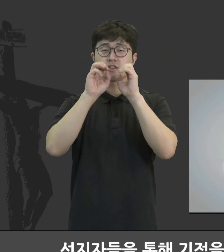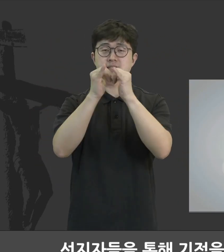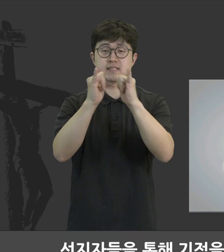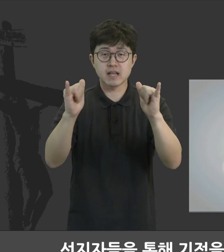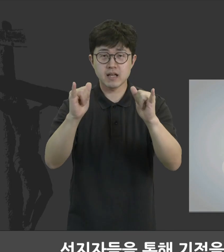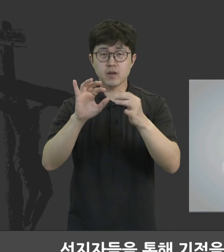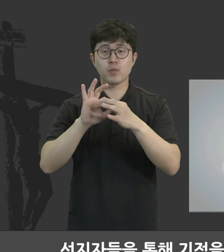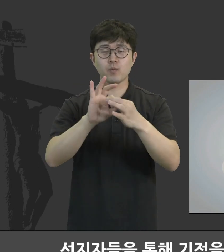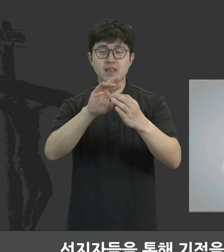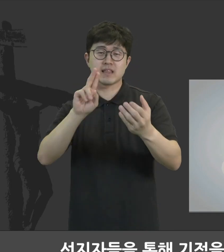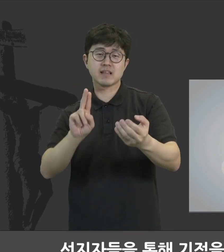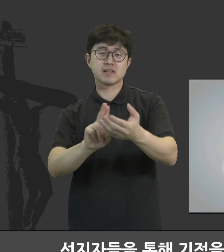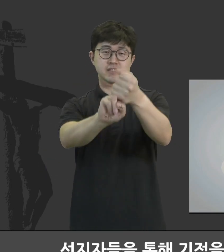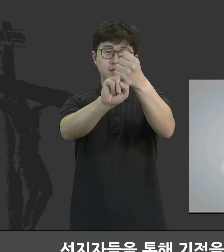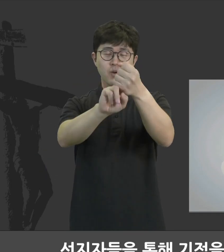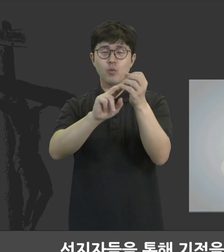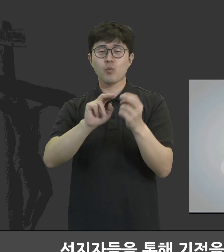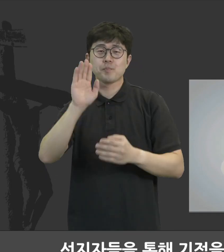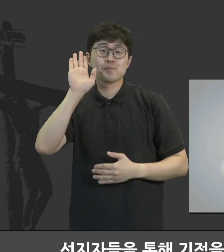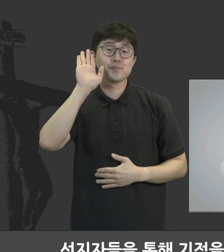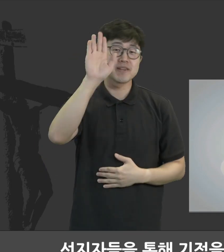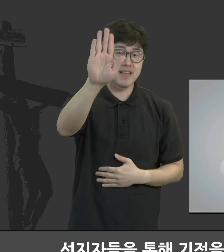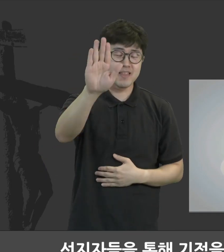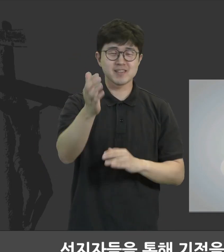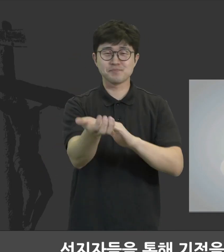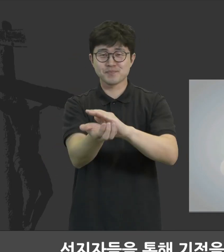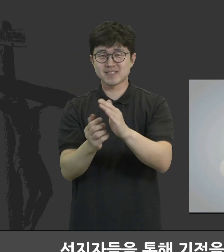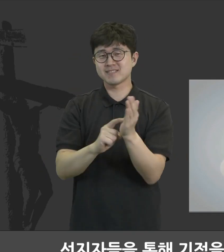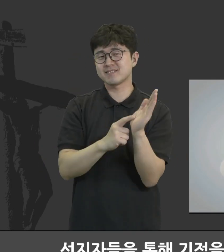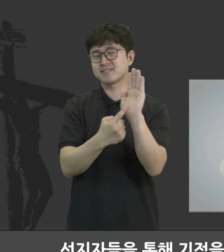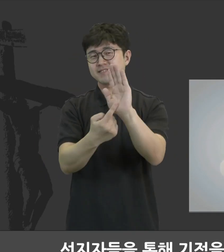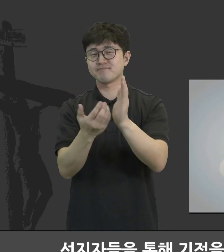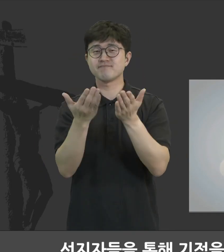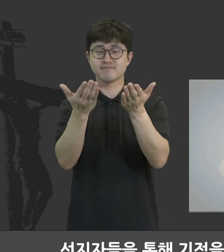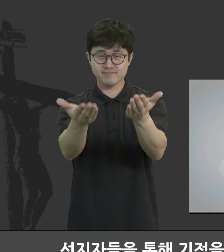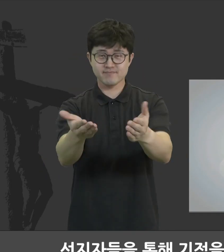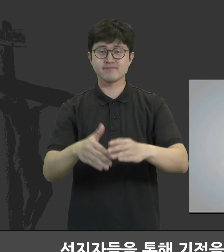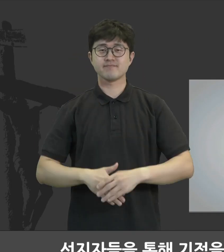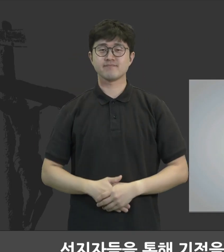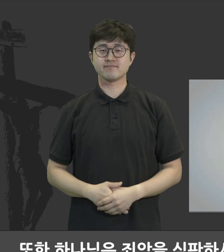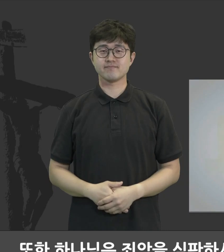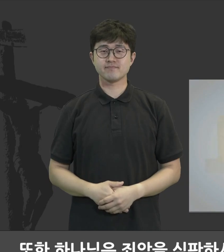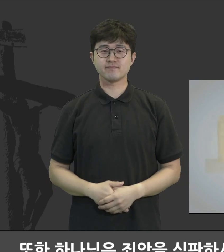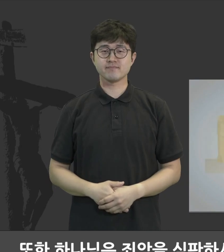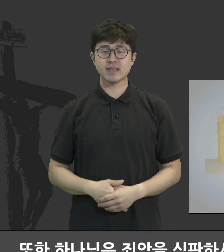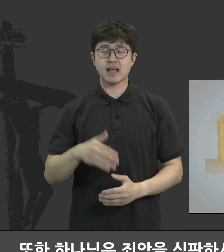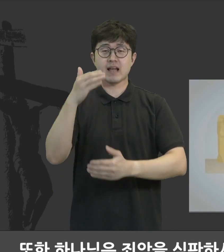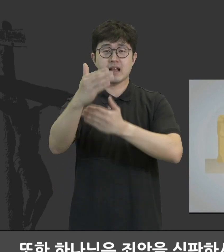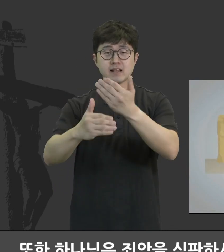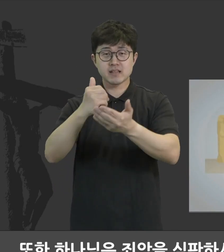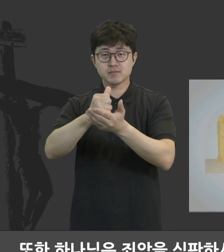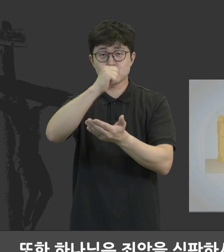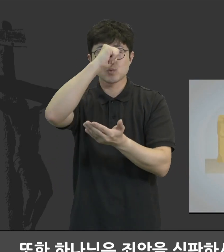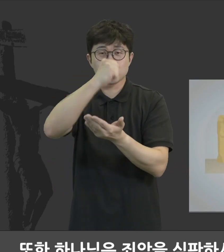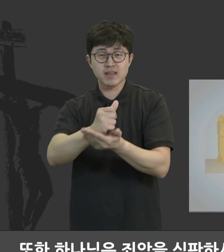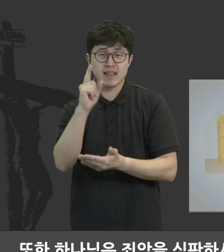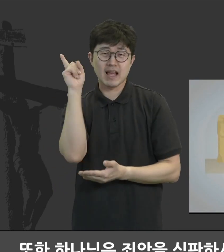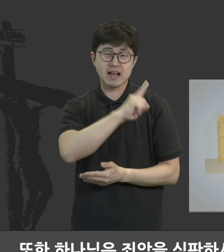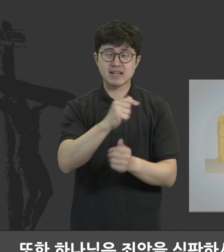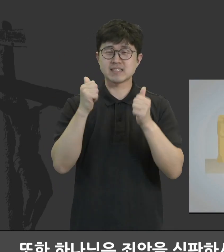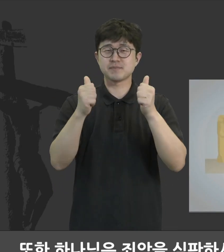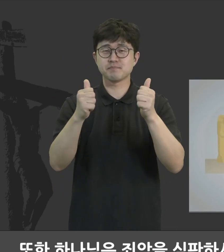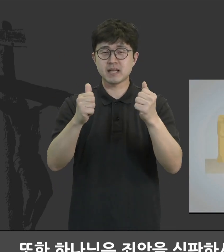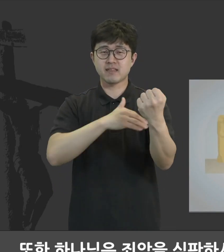선지자들을 통해 기적을 베풀기도 앞으로의 일들을 알려주기도 하십니다. 또한 하나님은 죄악을